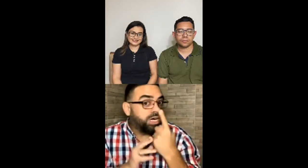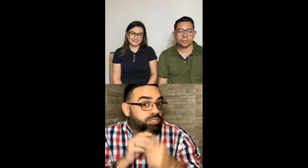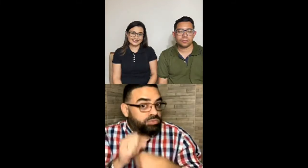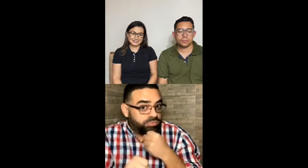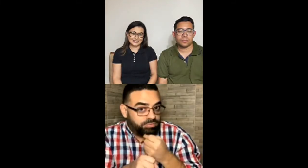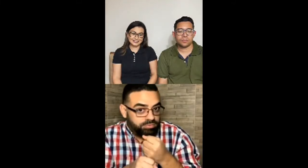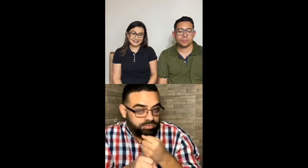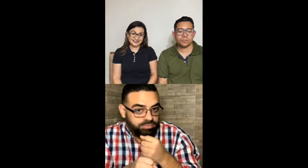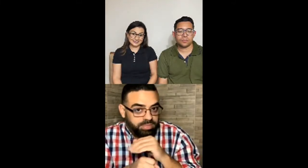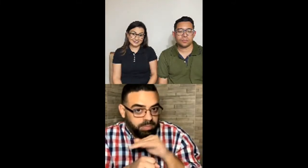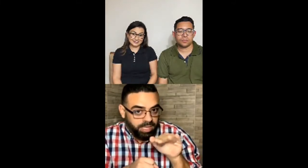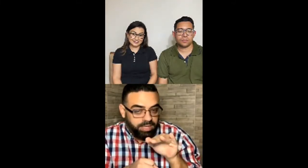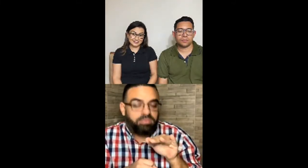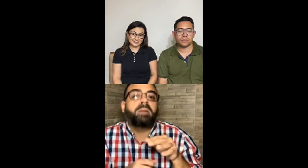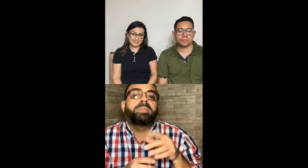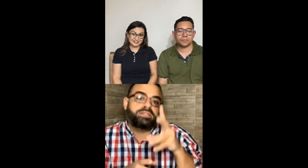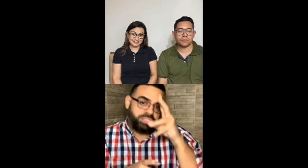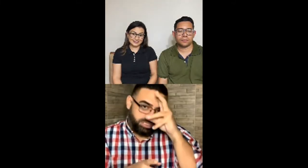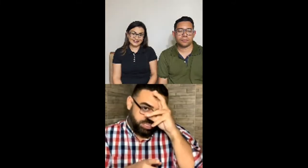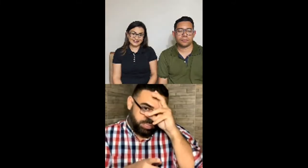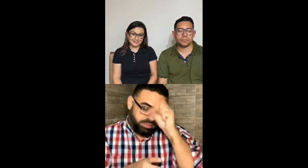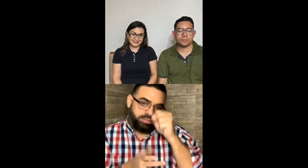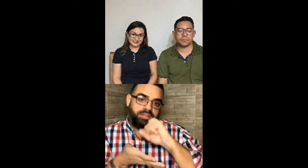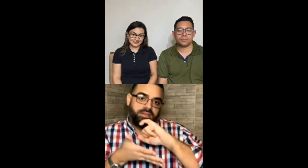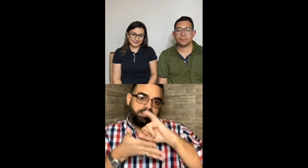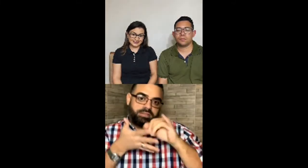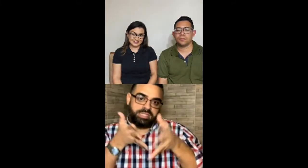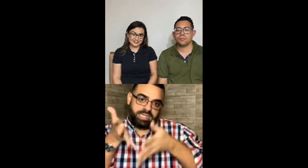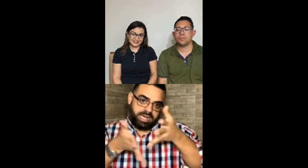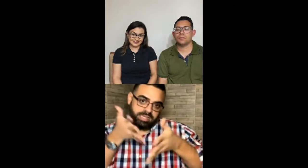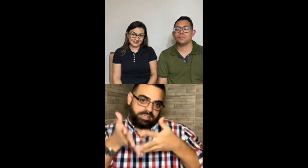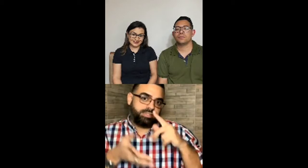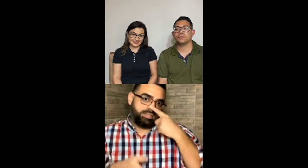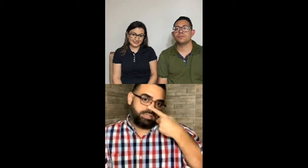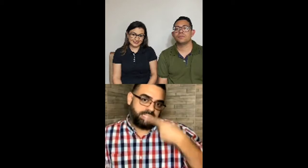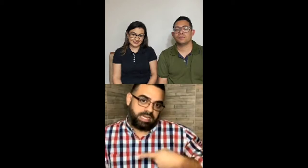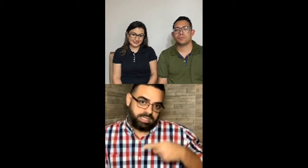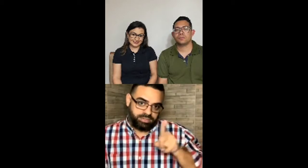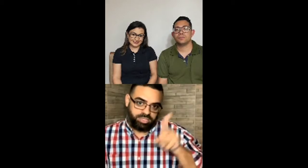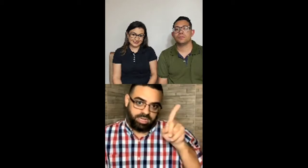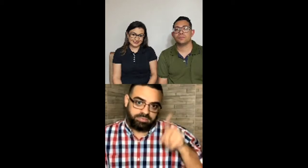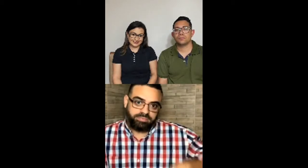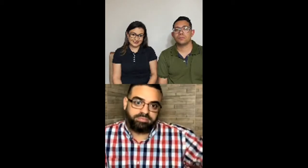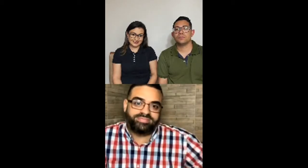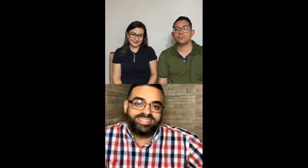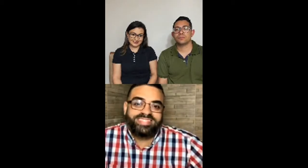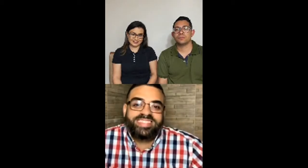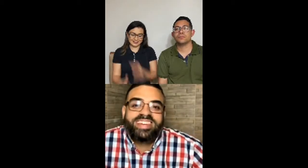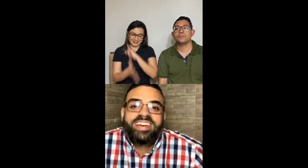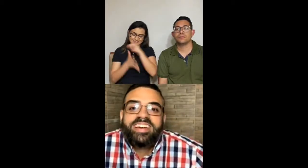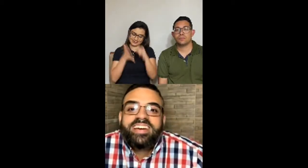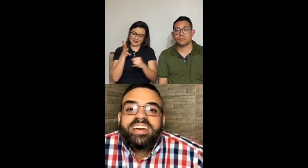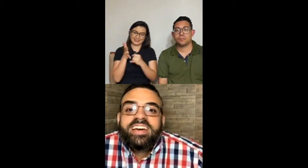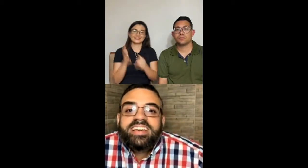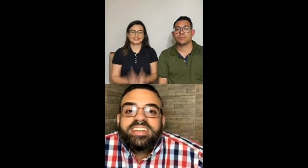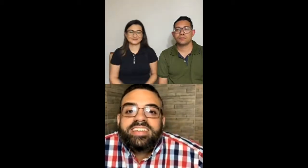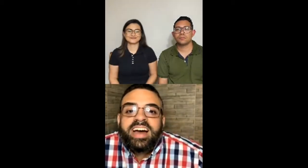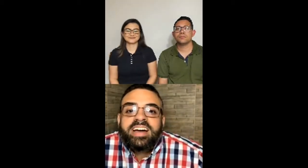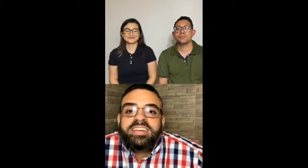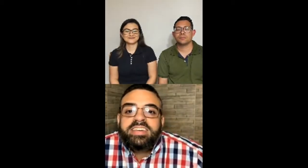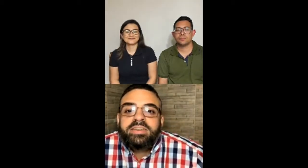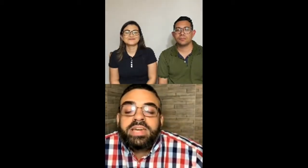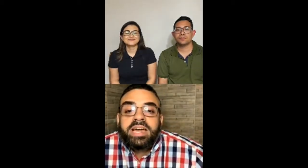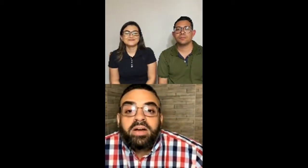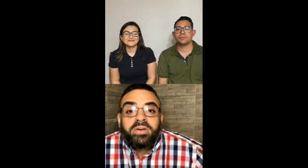a falar a língua oral. Depois, em 1 ano e meio, eu aprendi